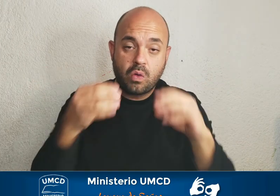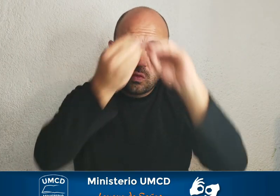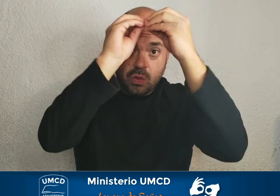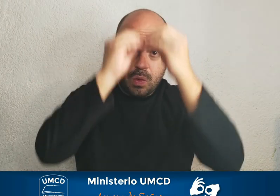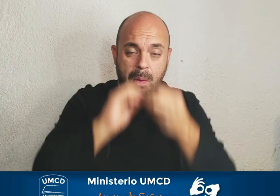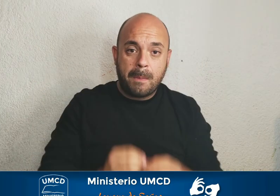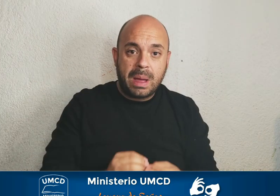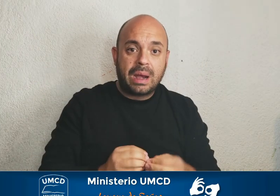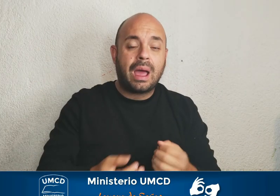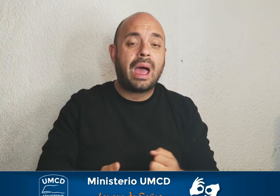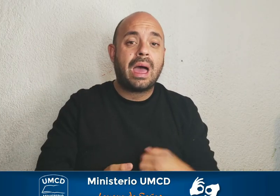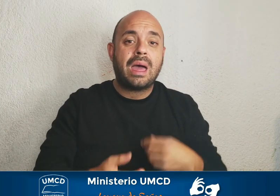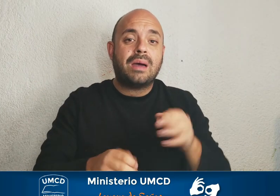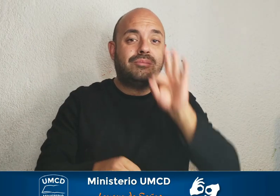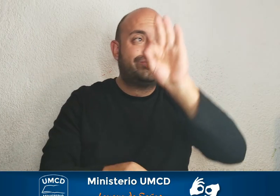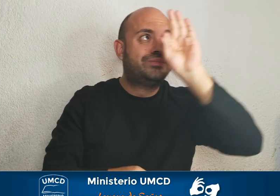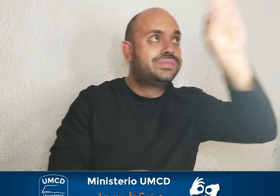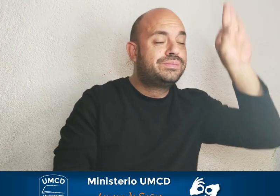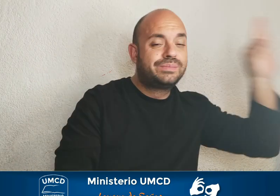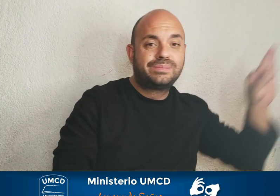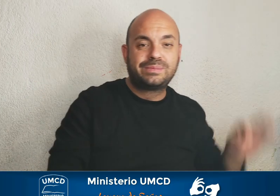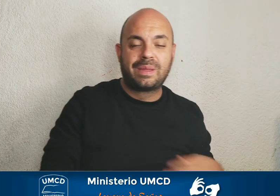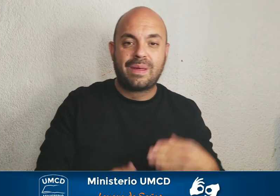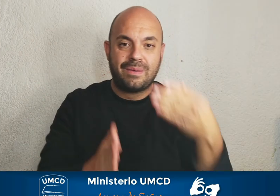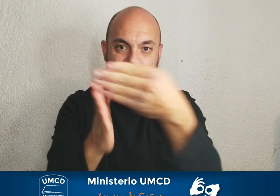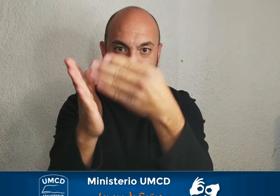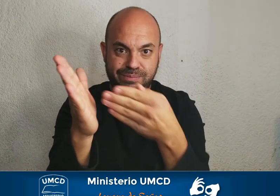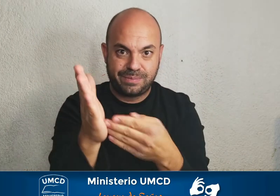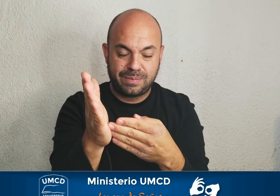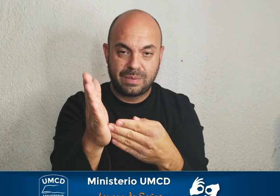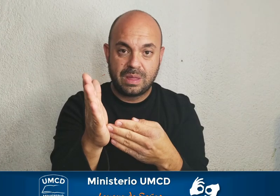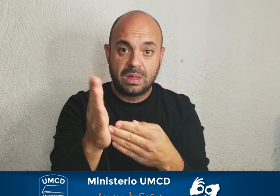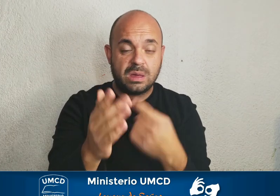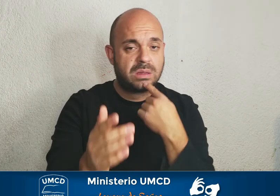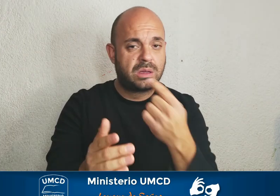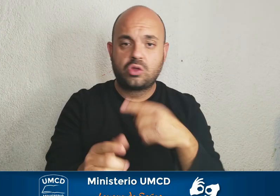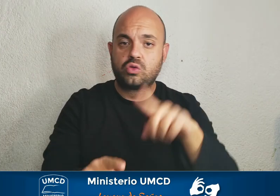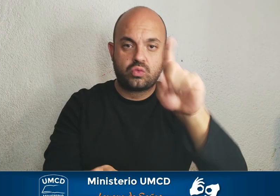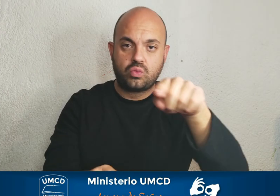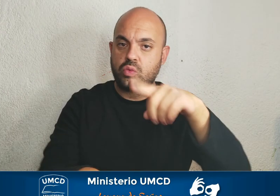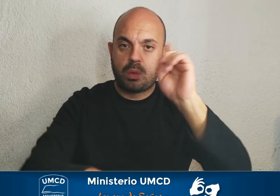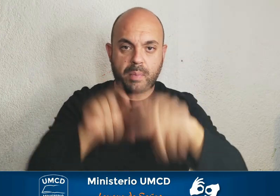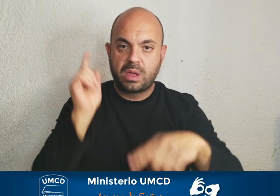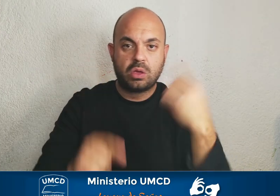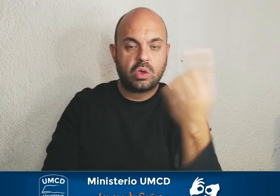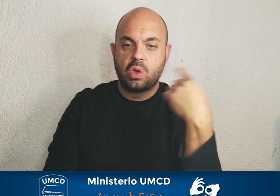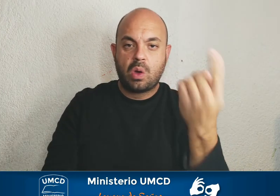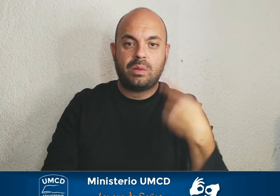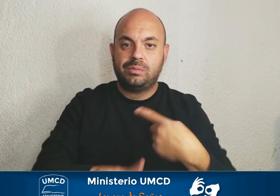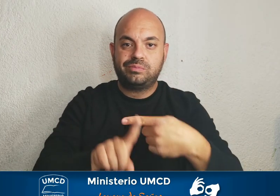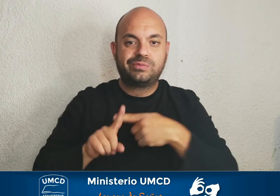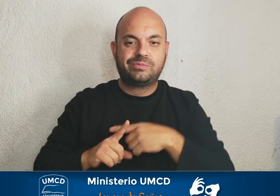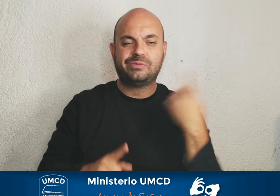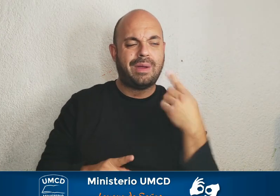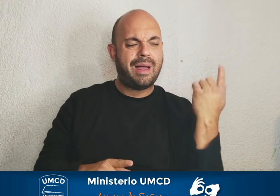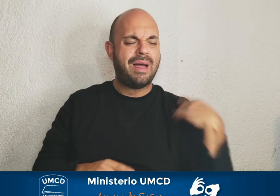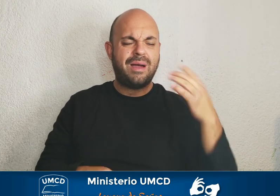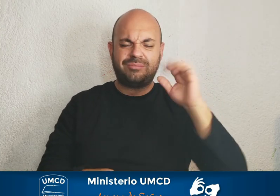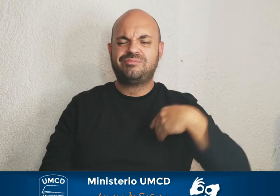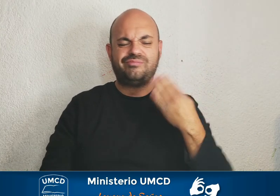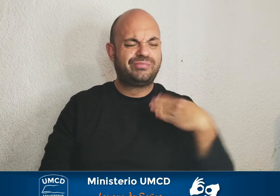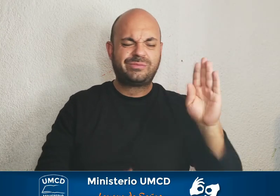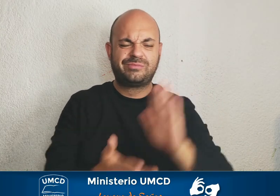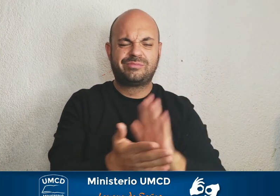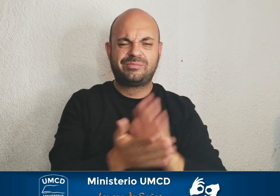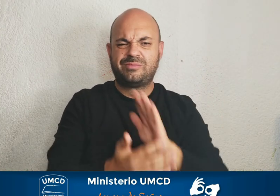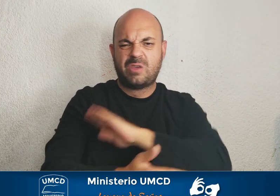decir de que no somos salvos por obras, como dice en el mismo pasaje, en el versículo 8 y 9, sino